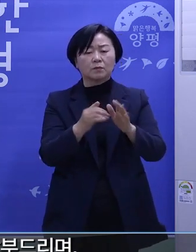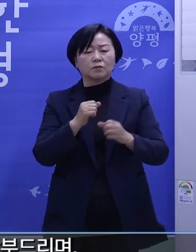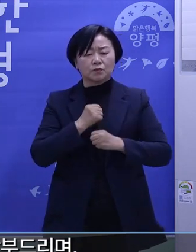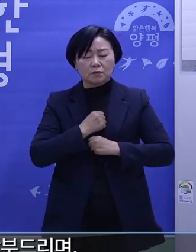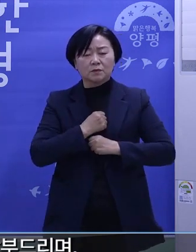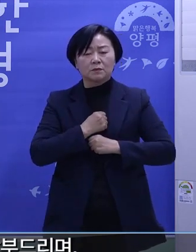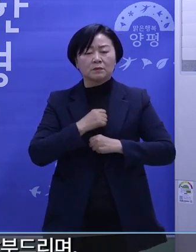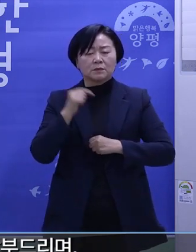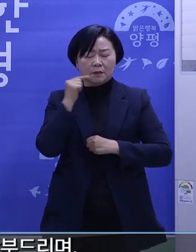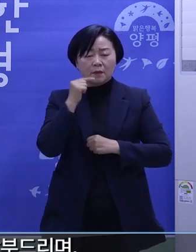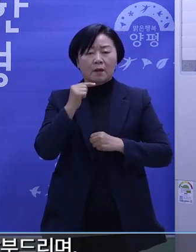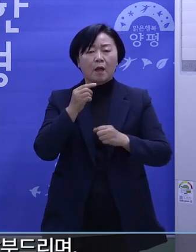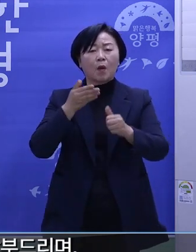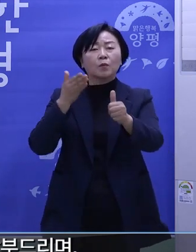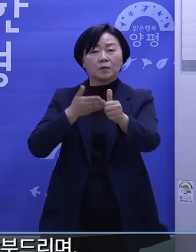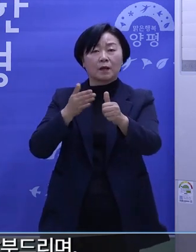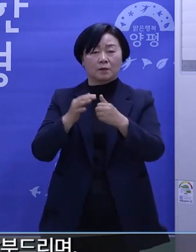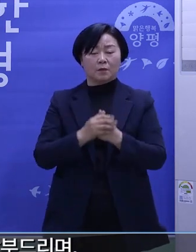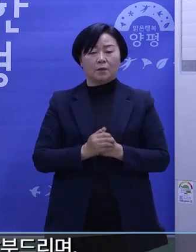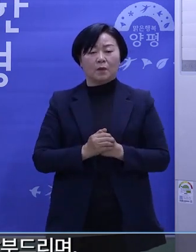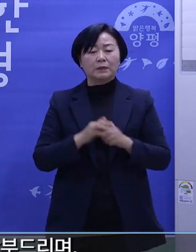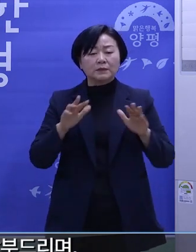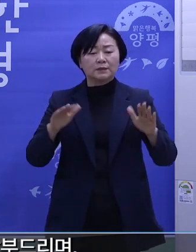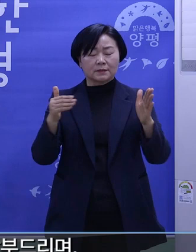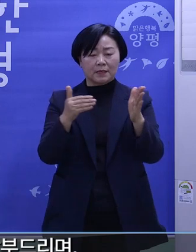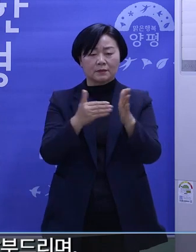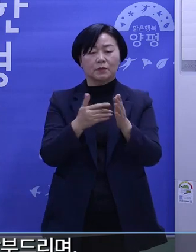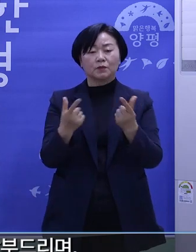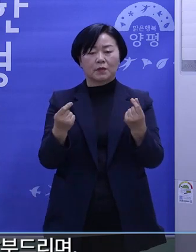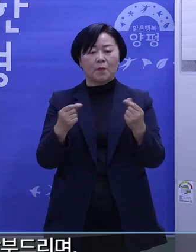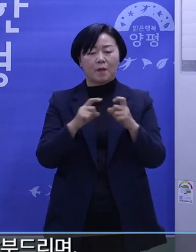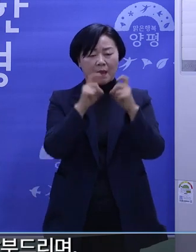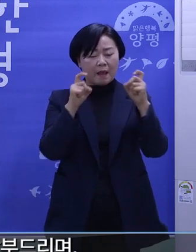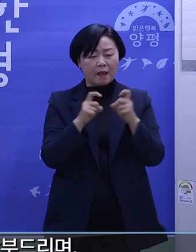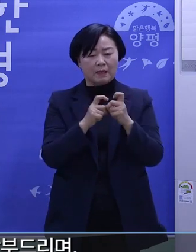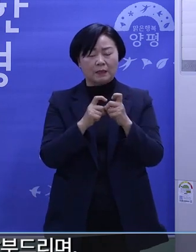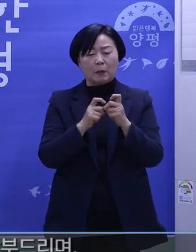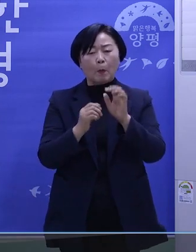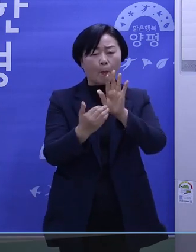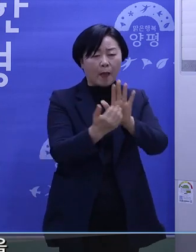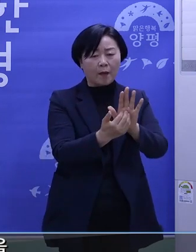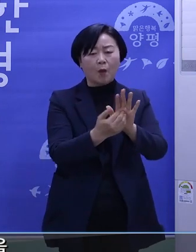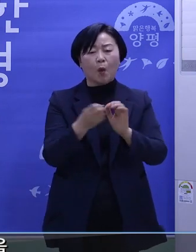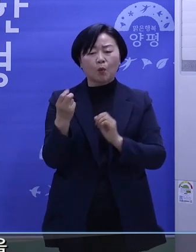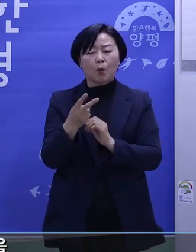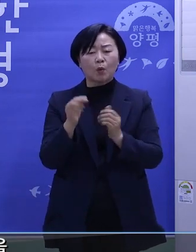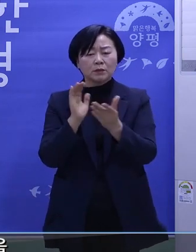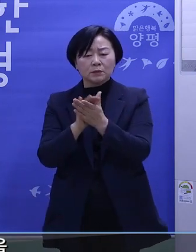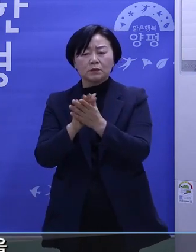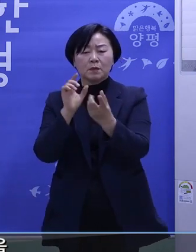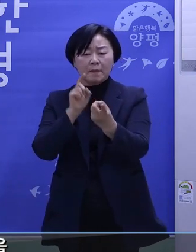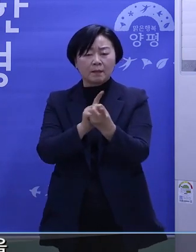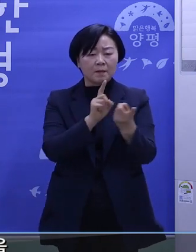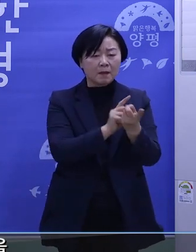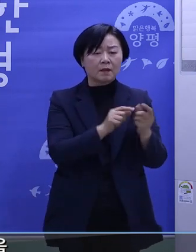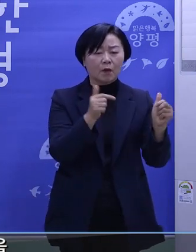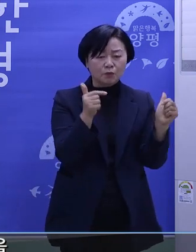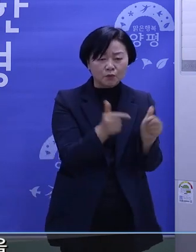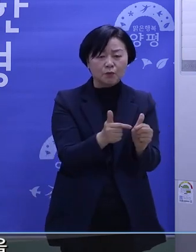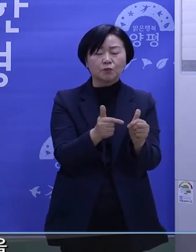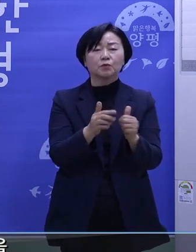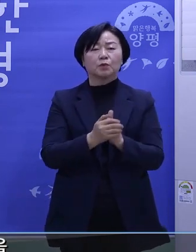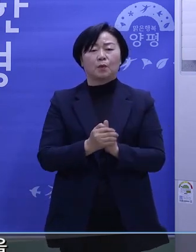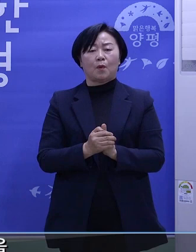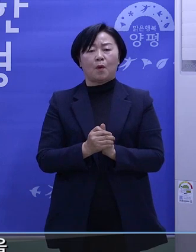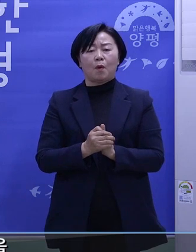지켜주시길 당부드리며 지금까지 그려온 것처럼 개인 방역수칙을 준수하고 지인과의 만남을 최대한